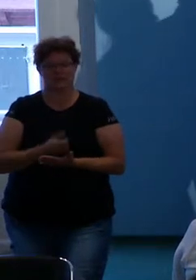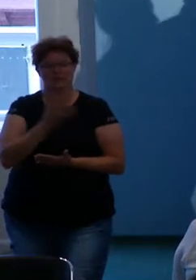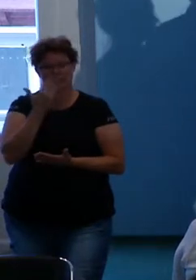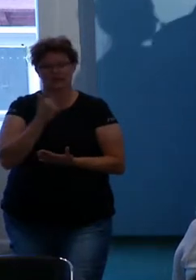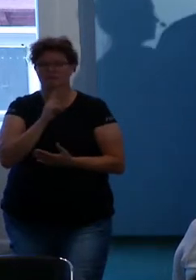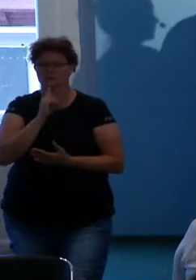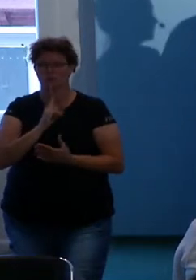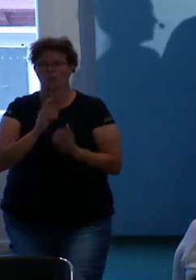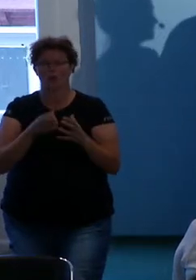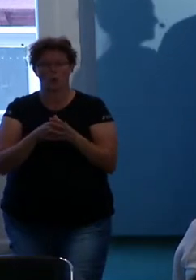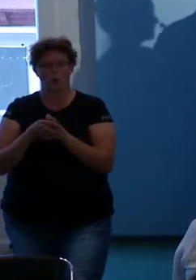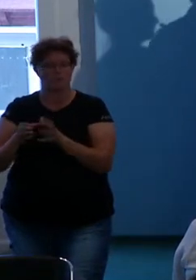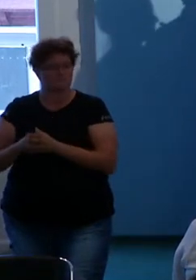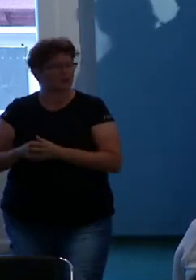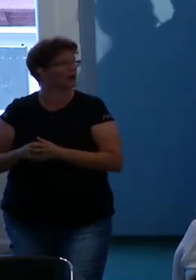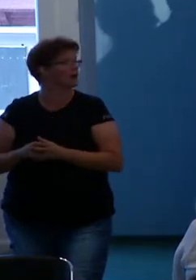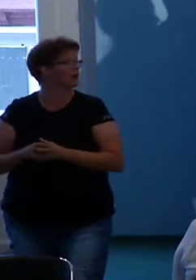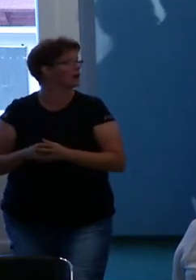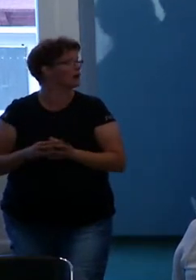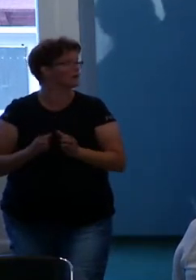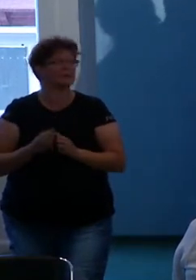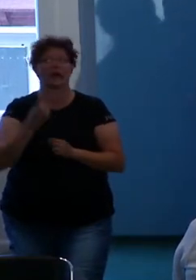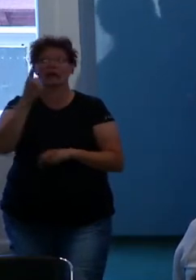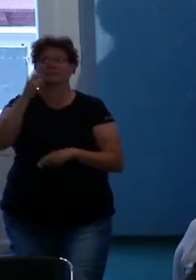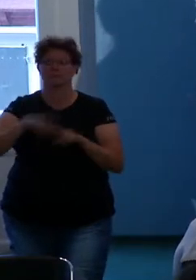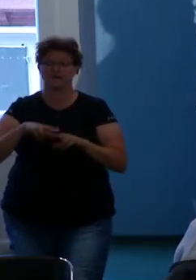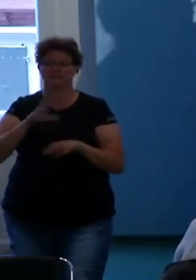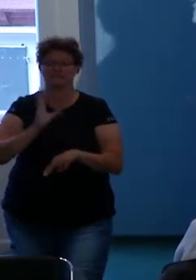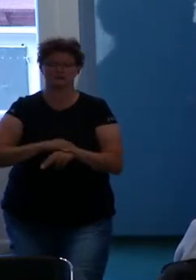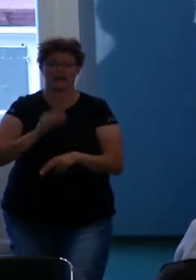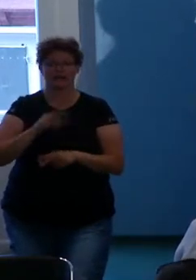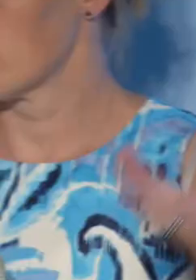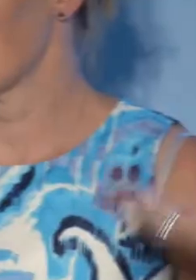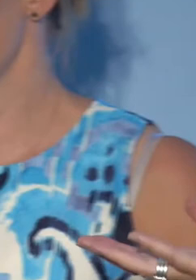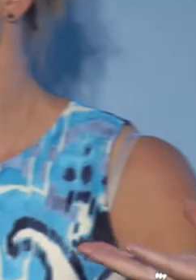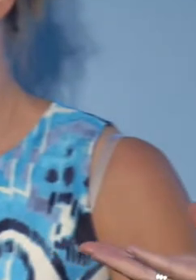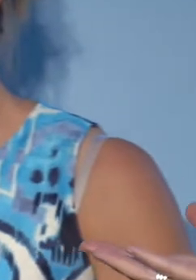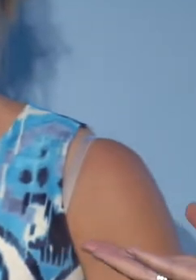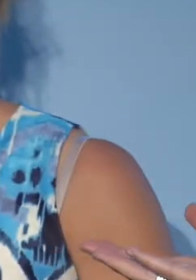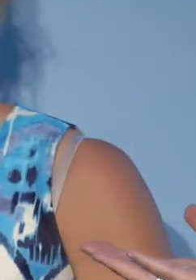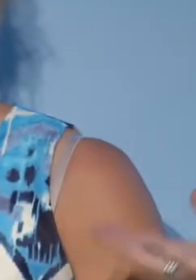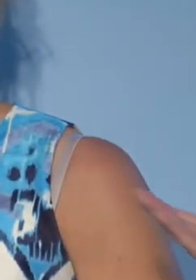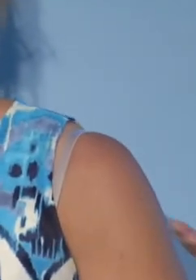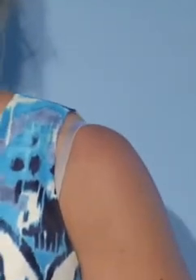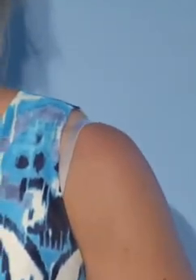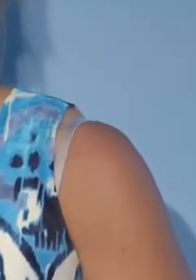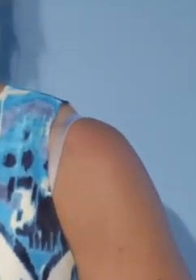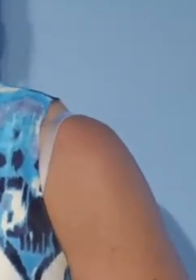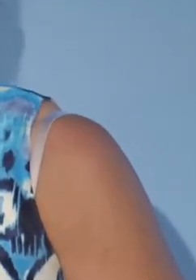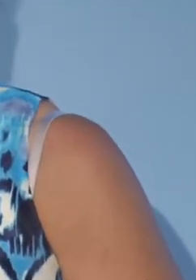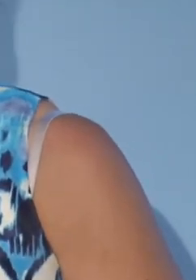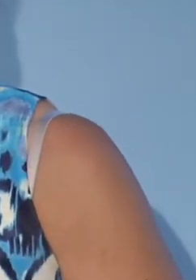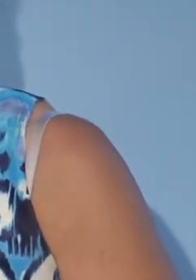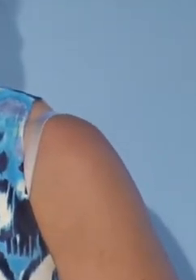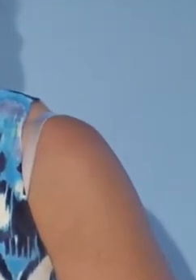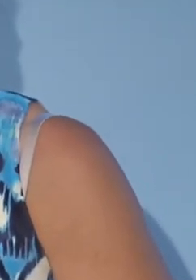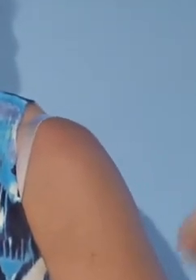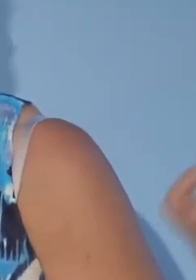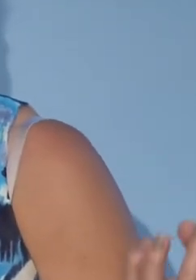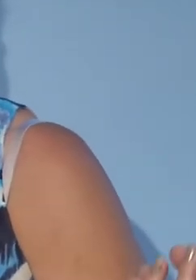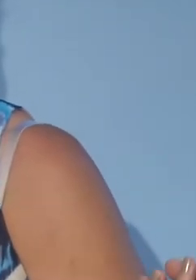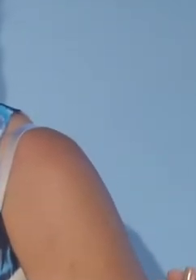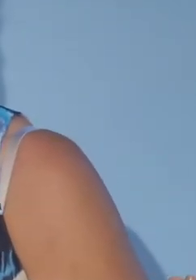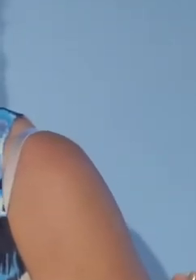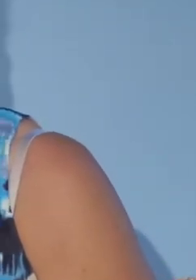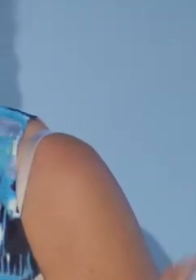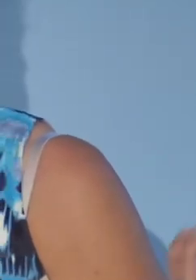små grupper som gör att man söker ett ställe i Sverige eller två eller tre, beroende på hur många patienter. Men pratar vi om den lilla numerären